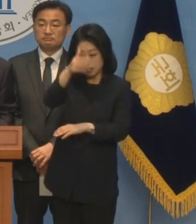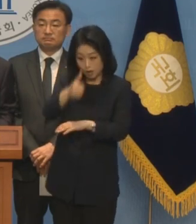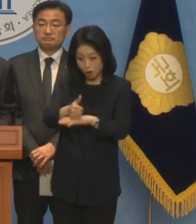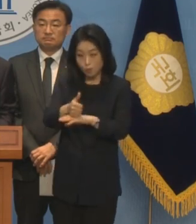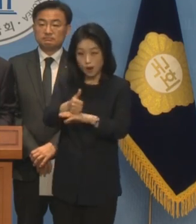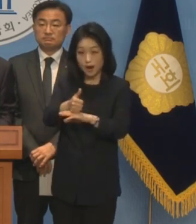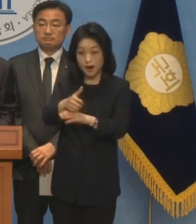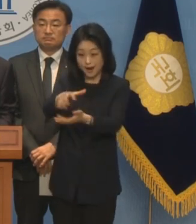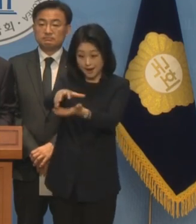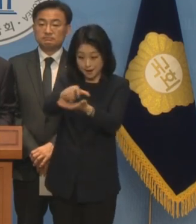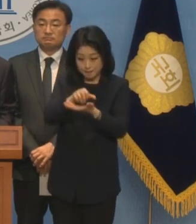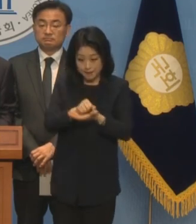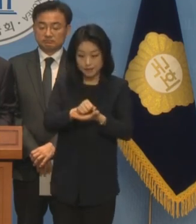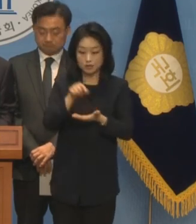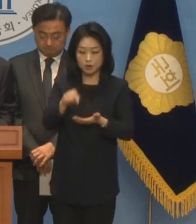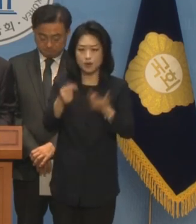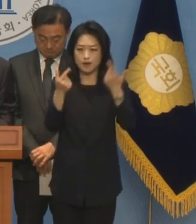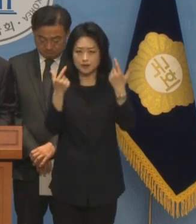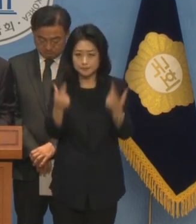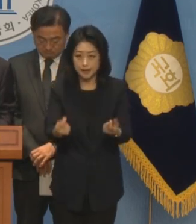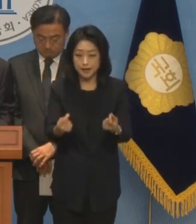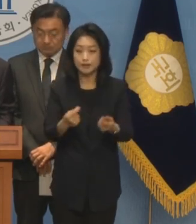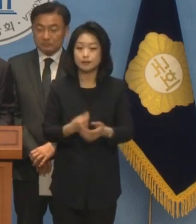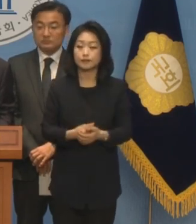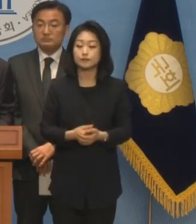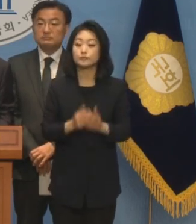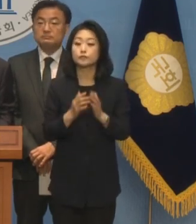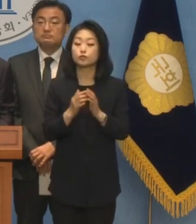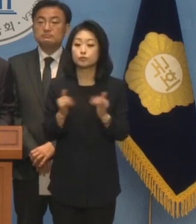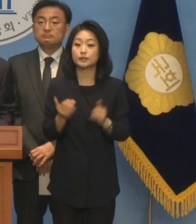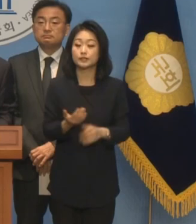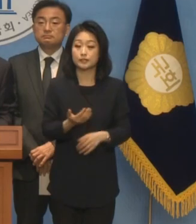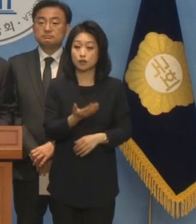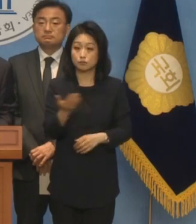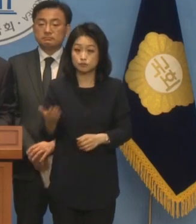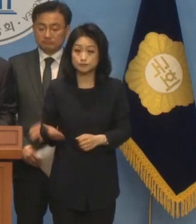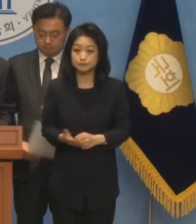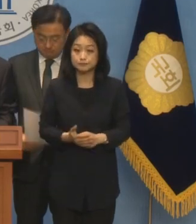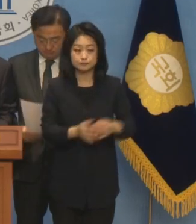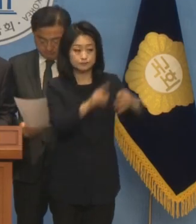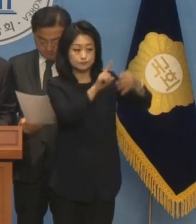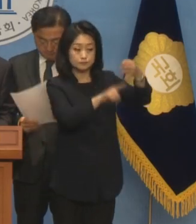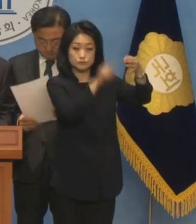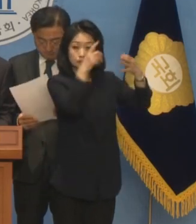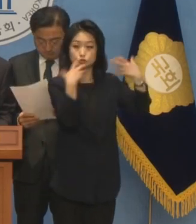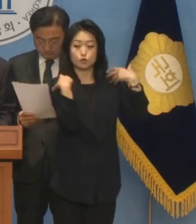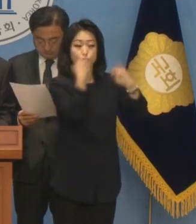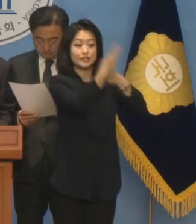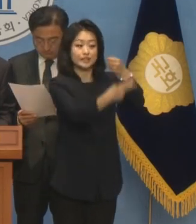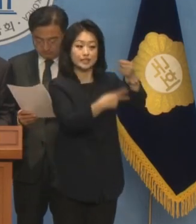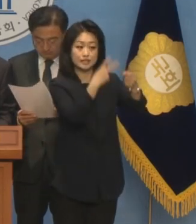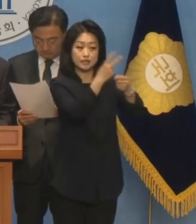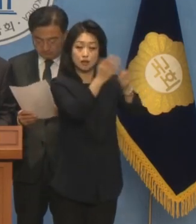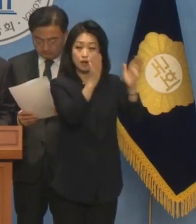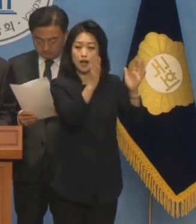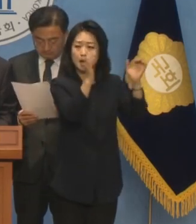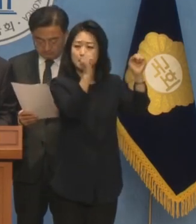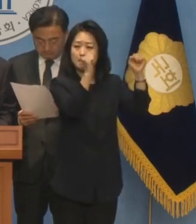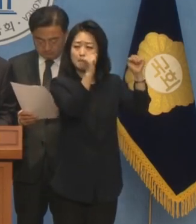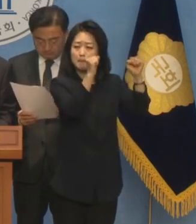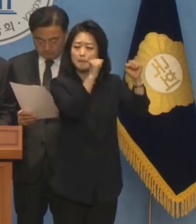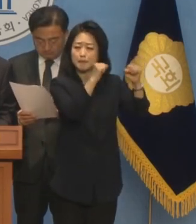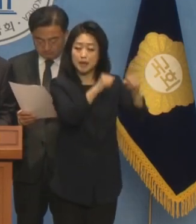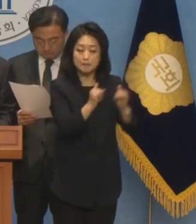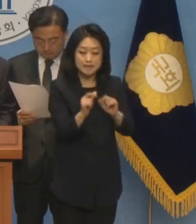대한 미가 될 것입니다 국민들은 윤성 정권 2년간 급속도로 무너져내린